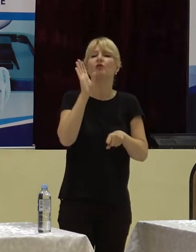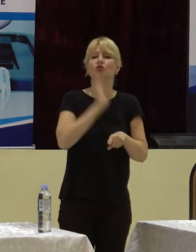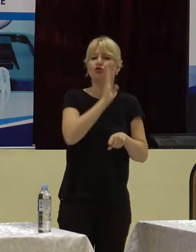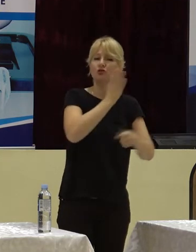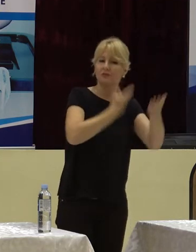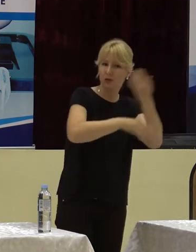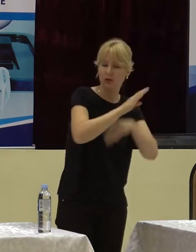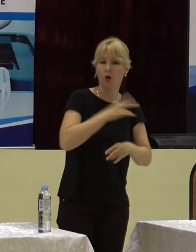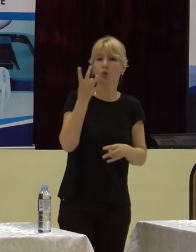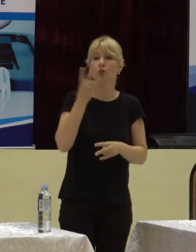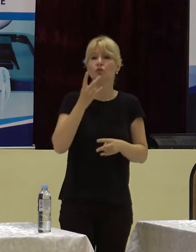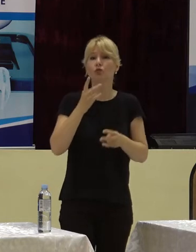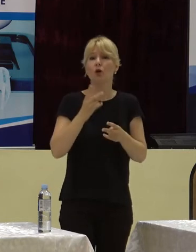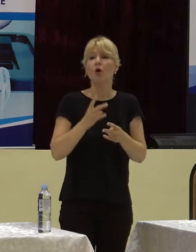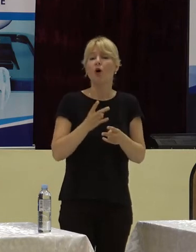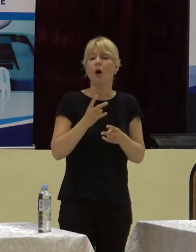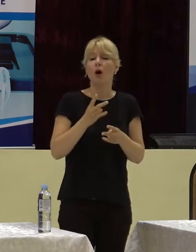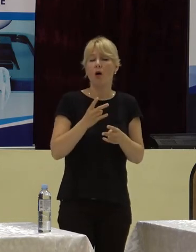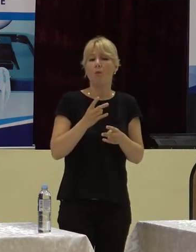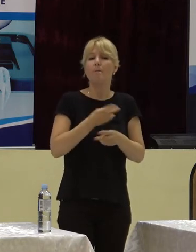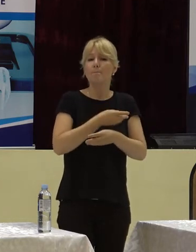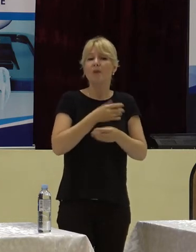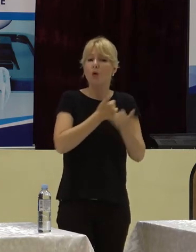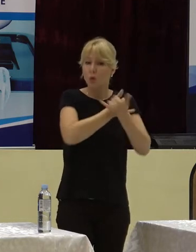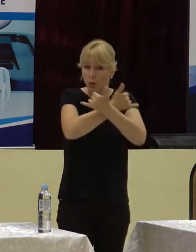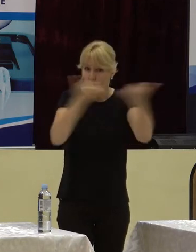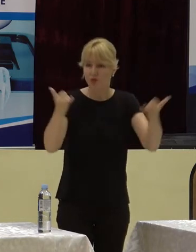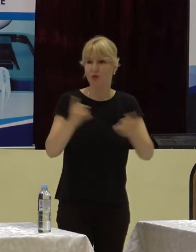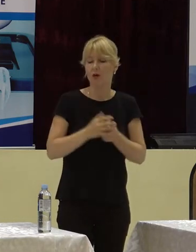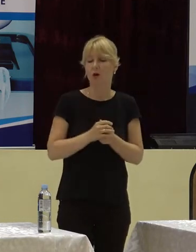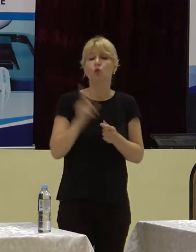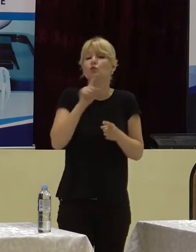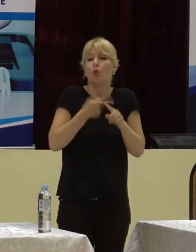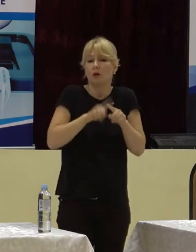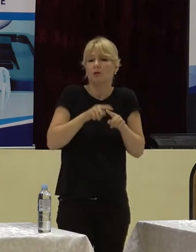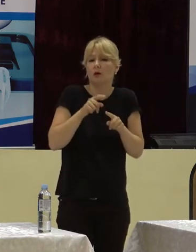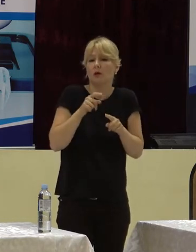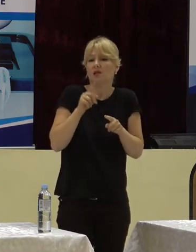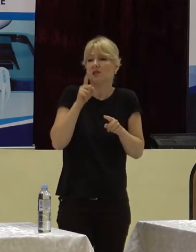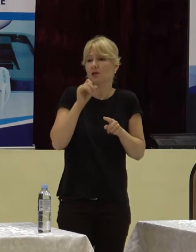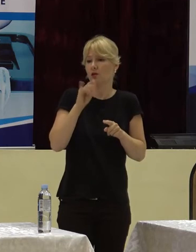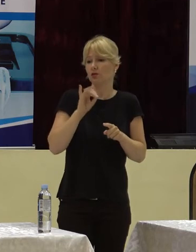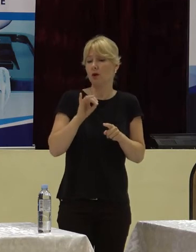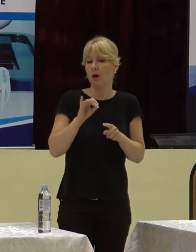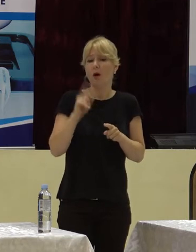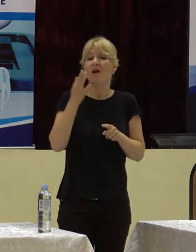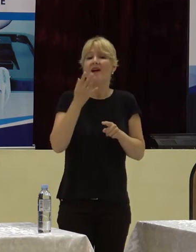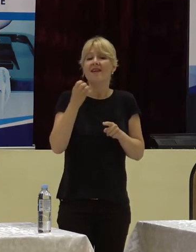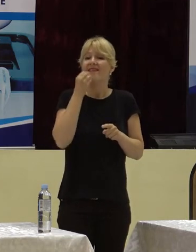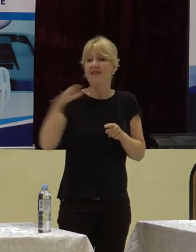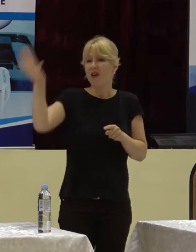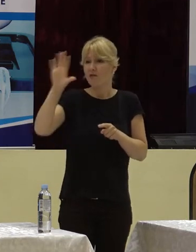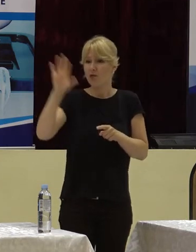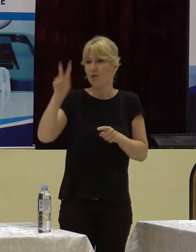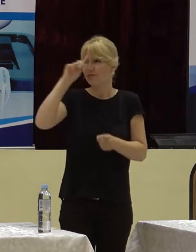dizabilități. Trebuie să facem totalmente servicii echitabile. Ce înseamnă lucrul acesta? Preluarea practicilor europene. Noi nu